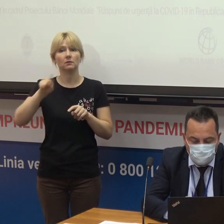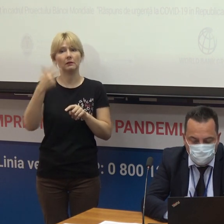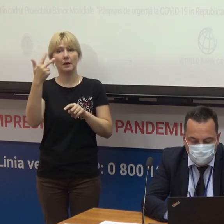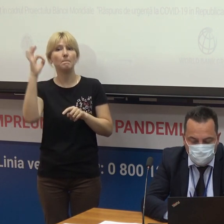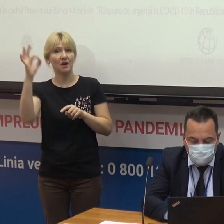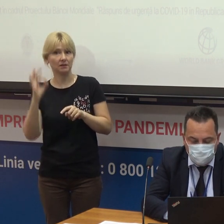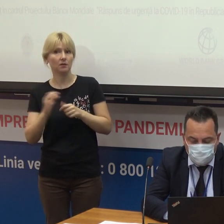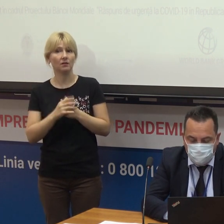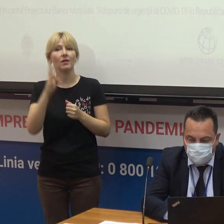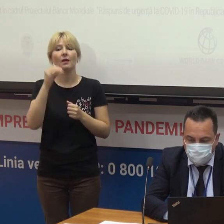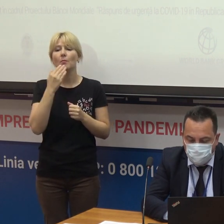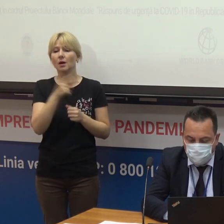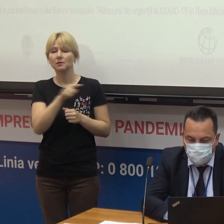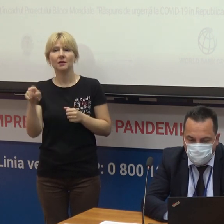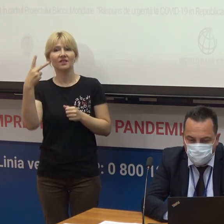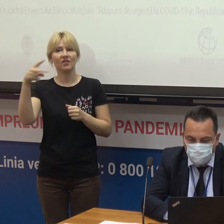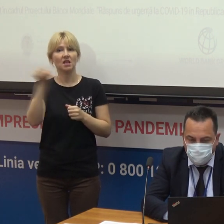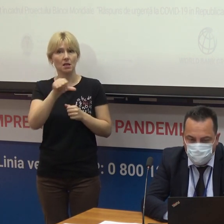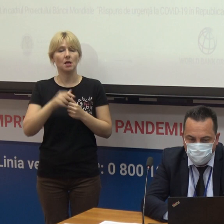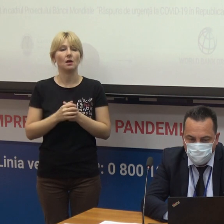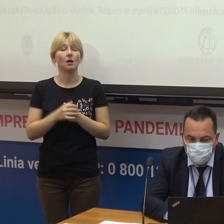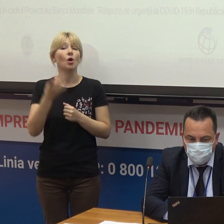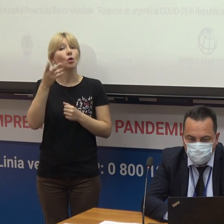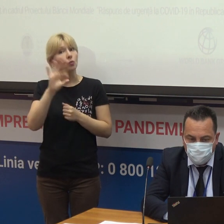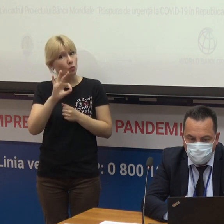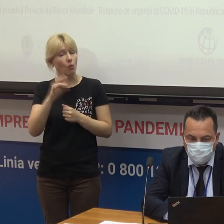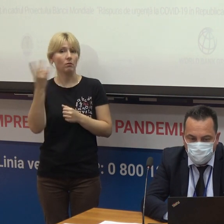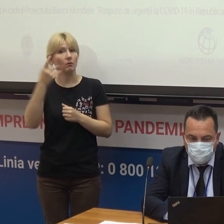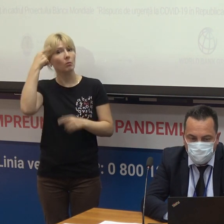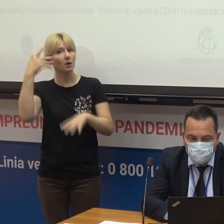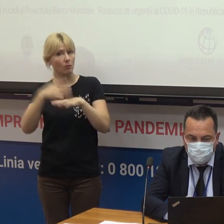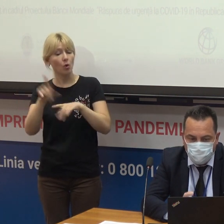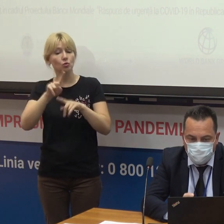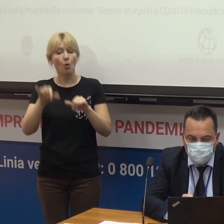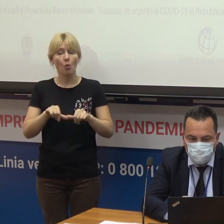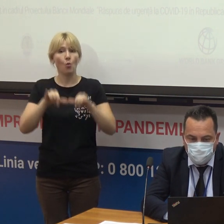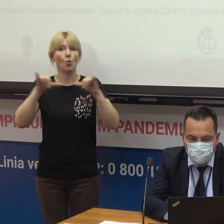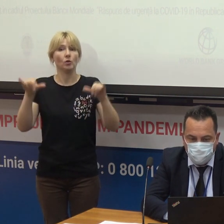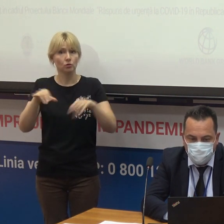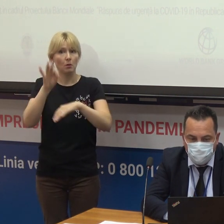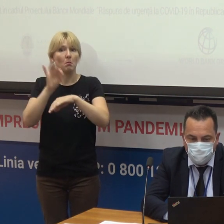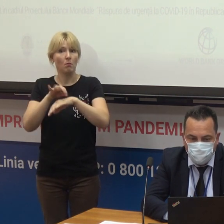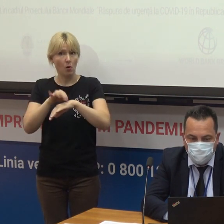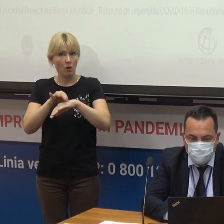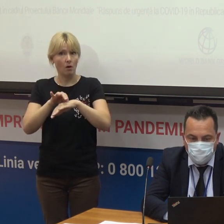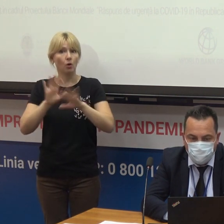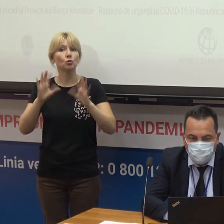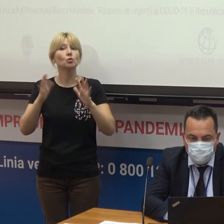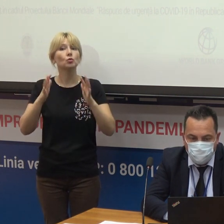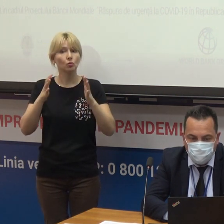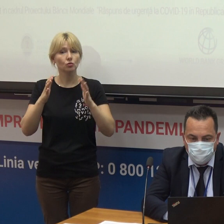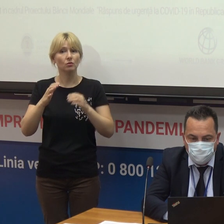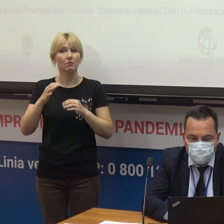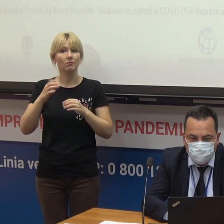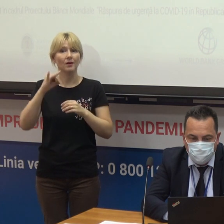1,03 pentru ultimele 14 zile, însă luând în considerare creșterea rapidă a numărului de cazuri în